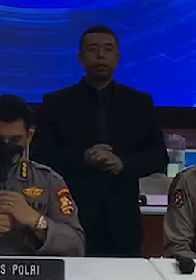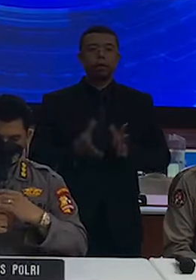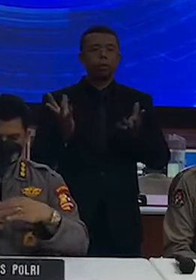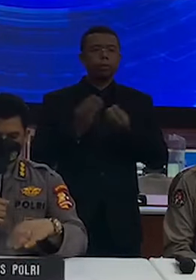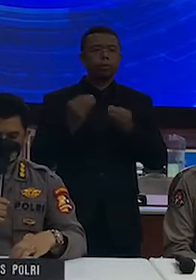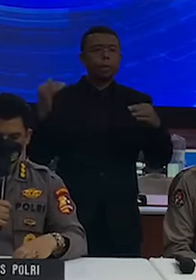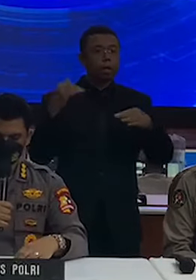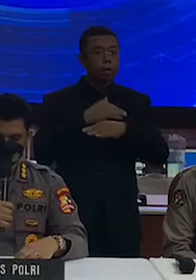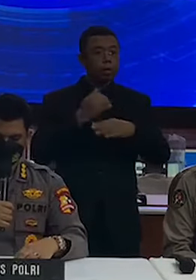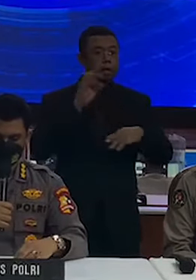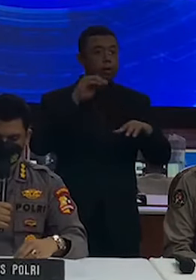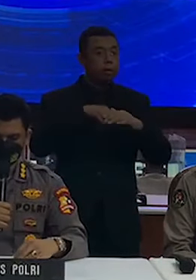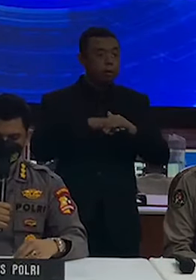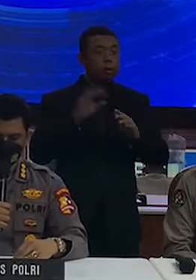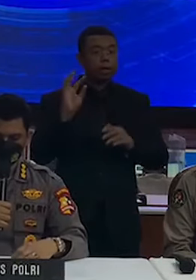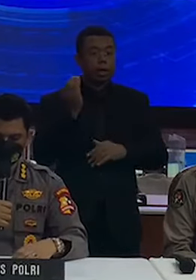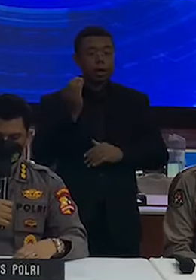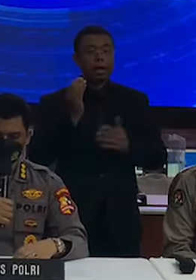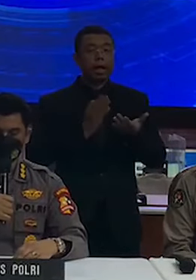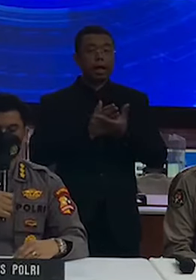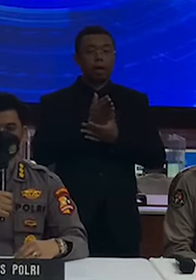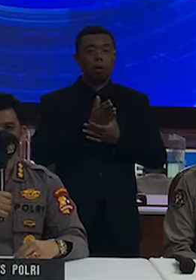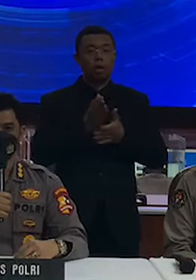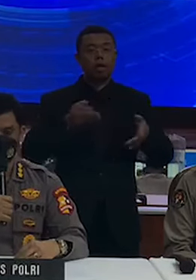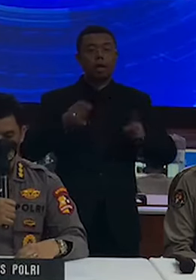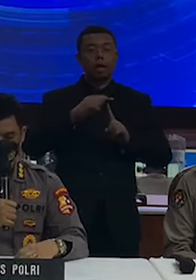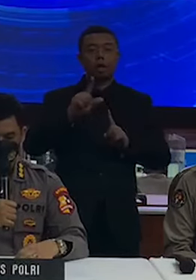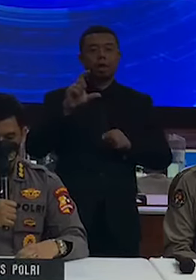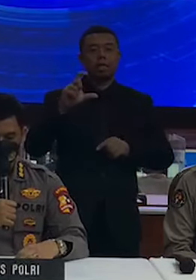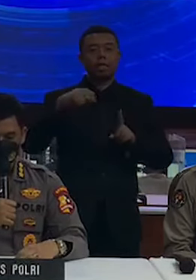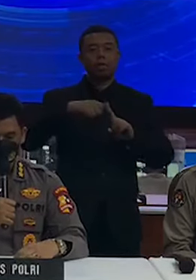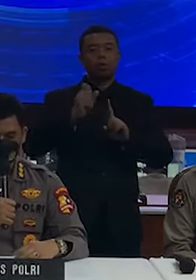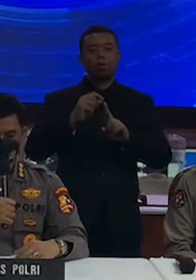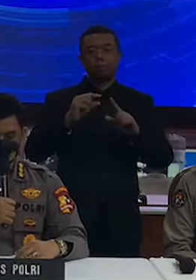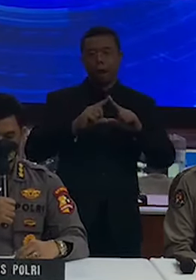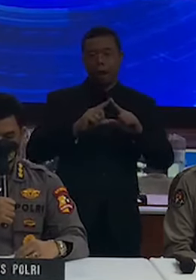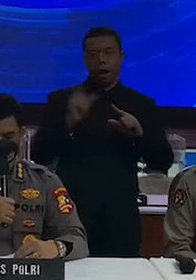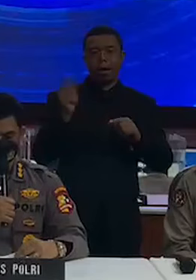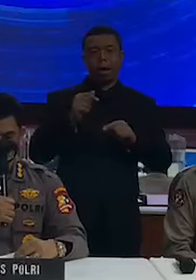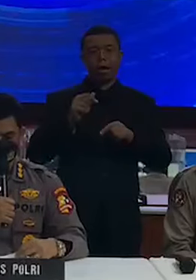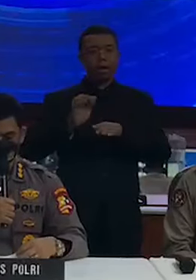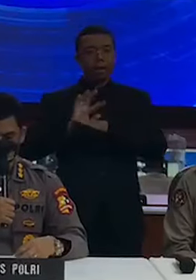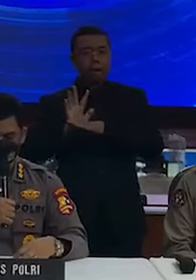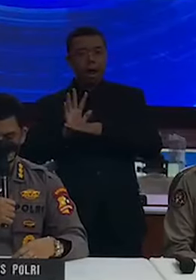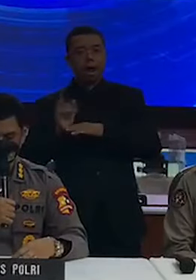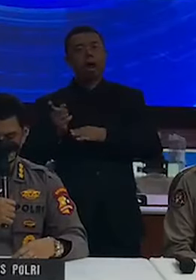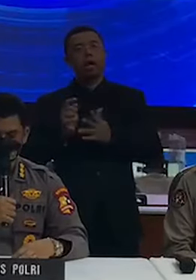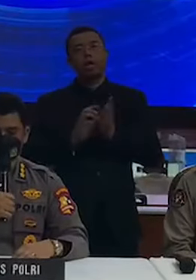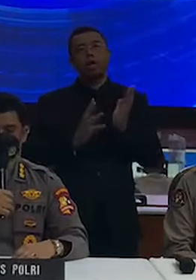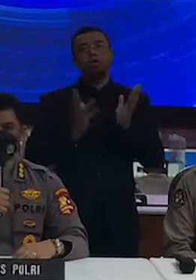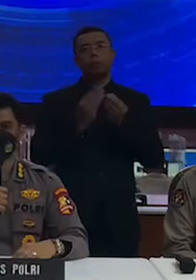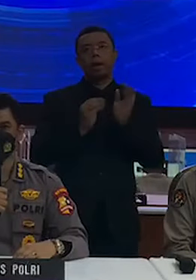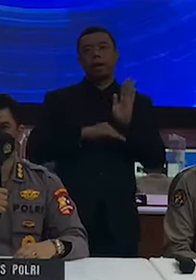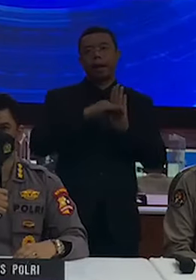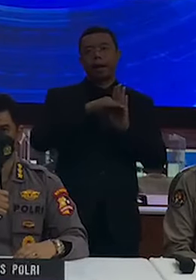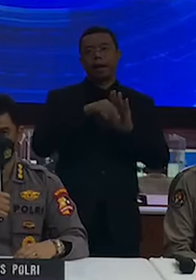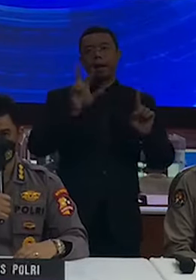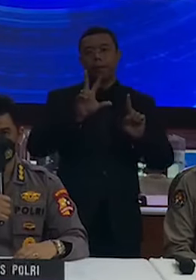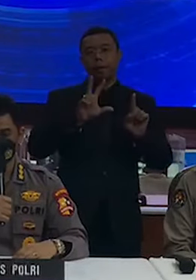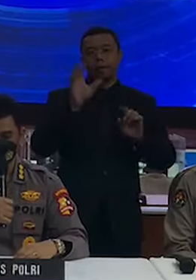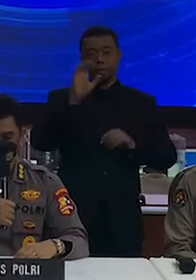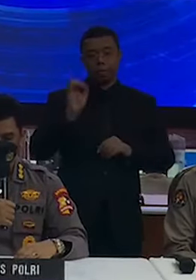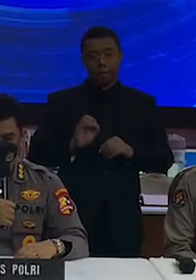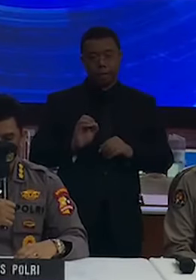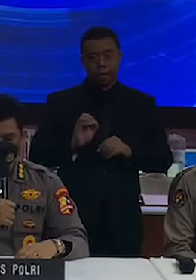Volume arus lalu lintas yang masuk Jakarta melalui gerbang tol Cikupa arah Merak terjadi peningkatan sebesar